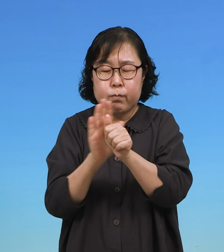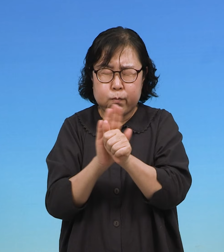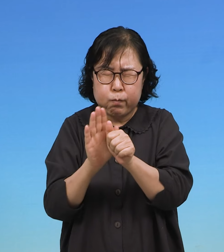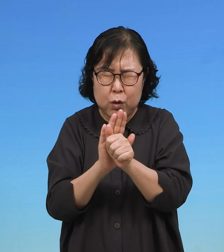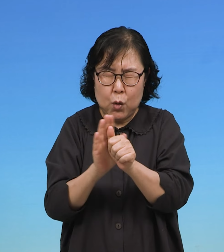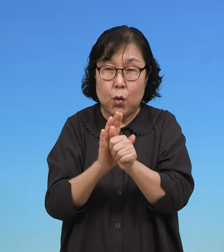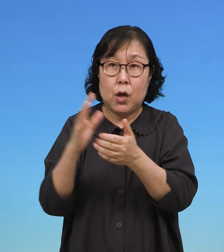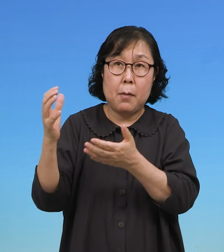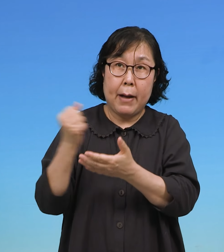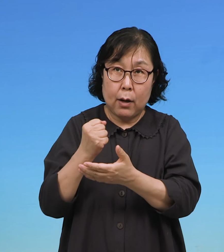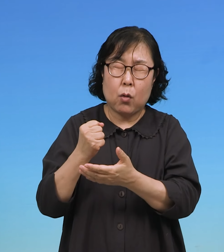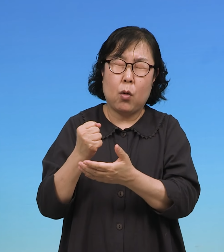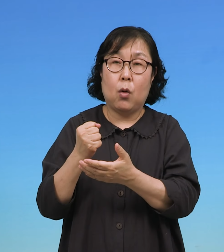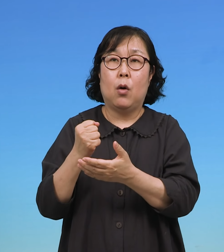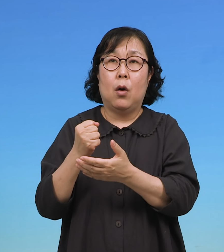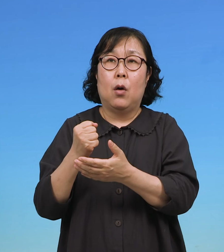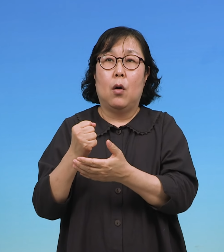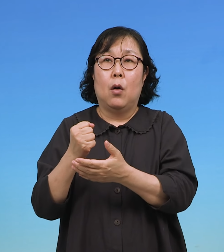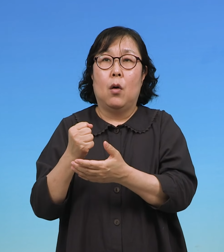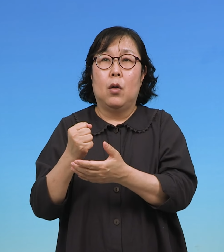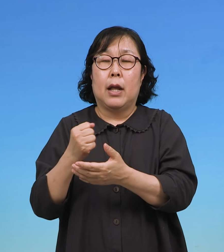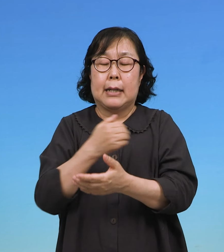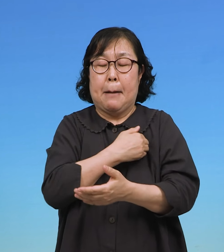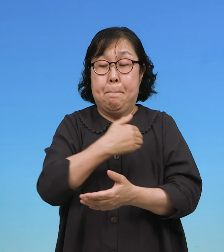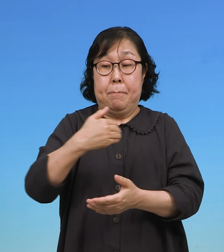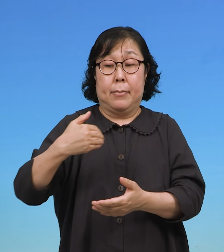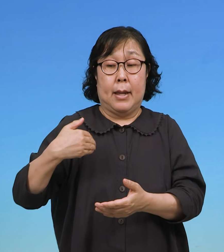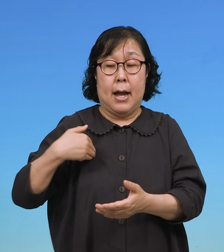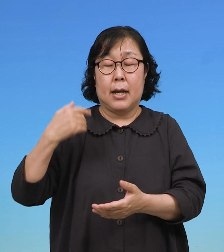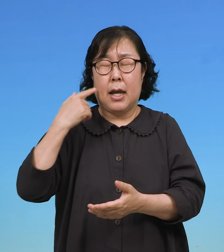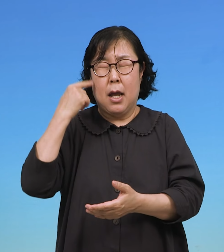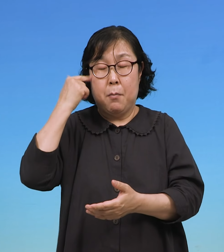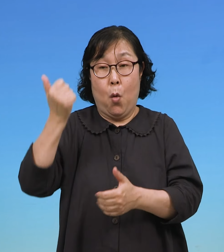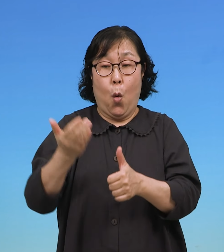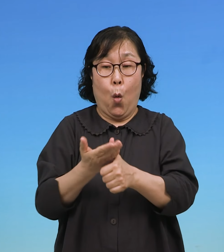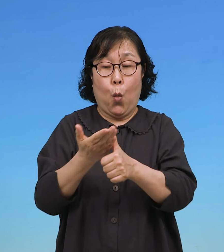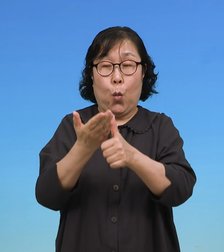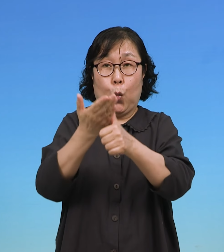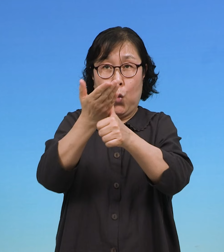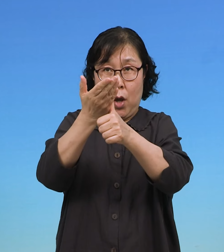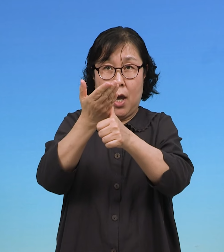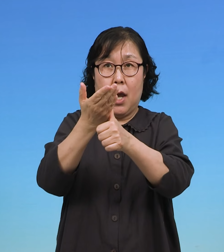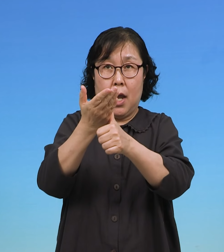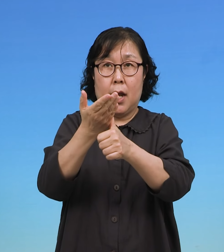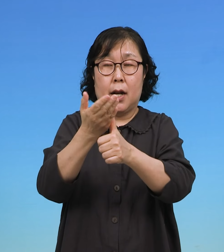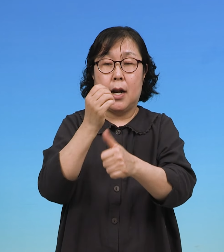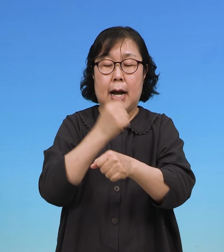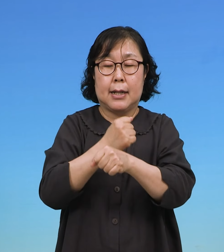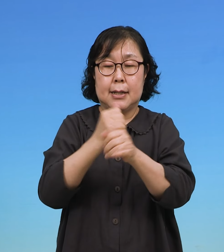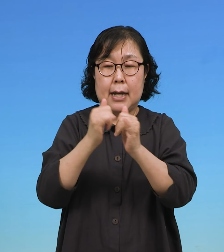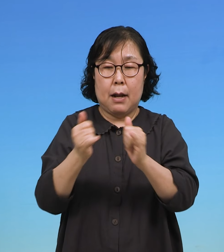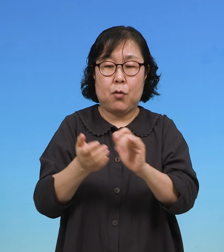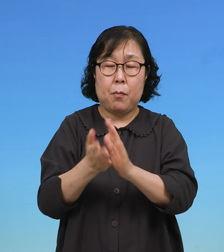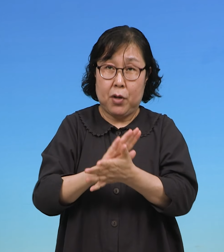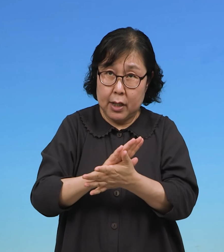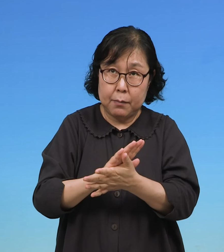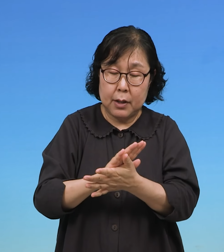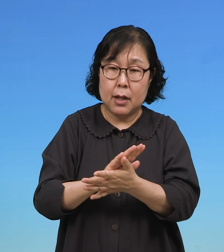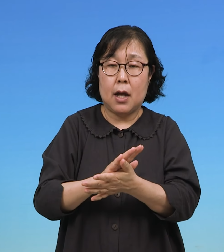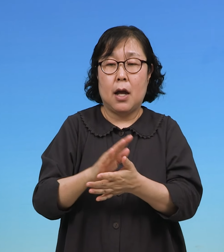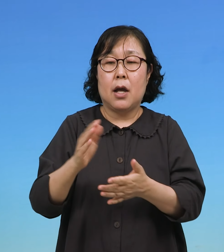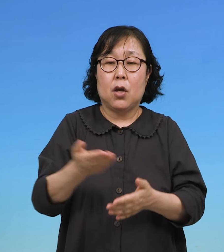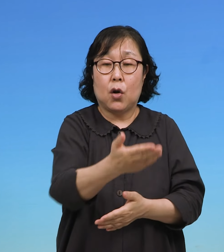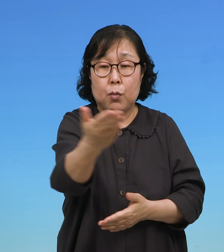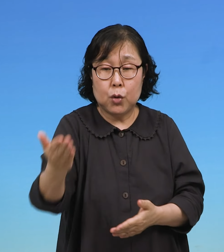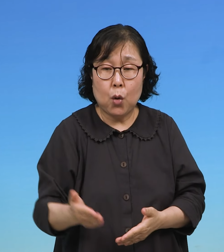것처럼 예배 드리는 모든 성도님들에게 이 하나님의 환대를 누리는 복이 있기를 주님 이름으로